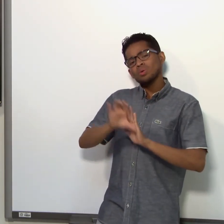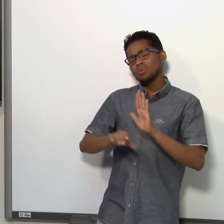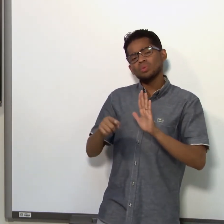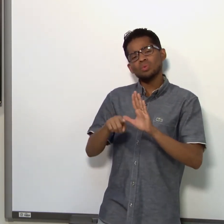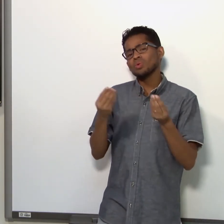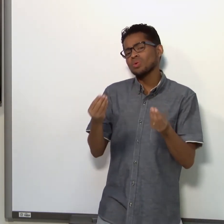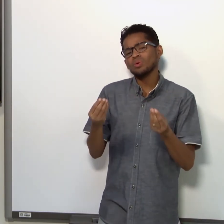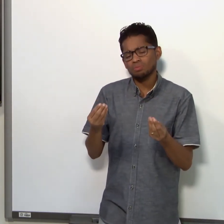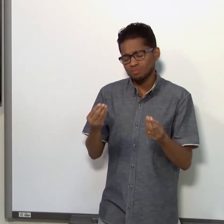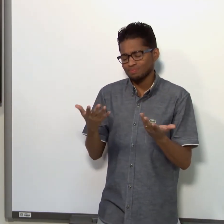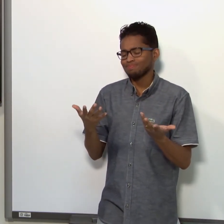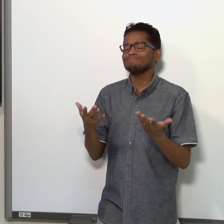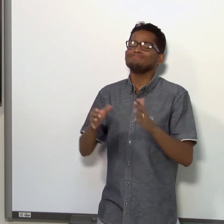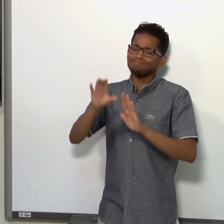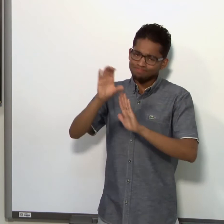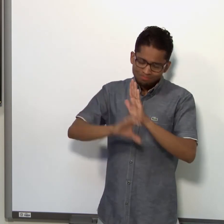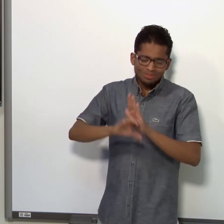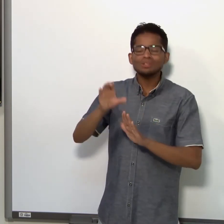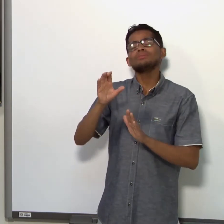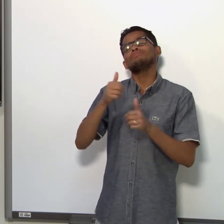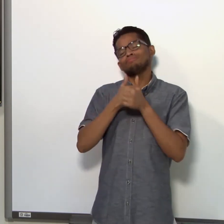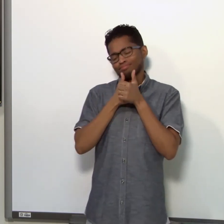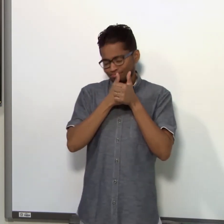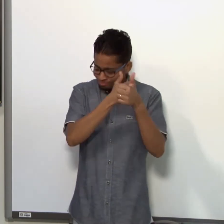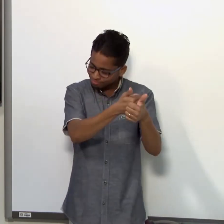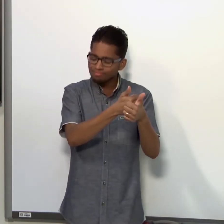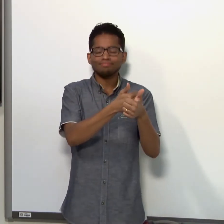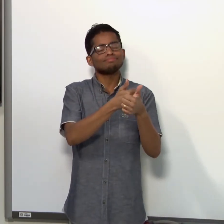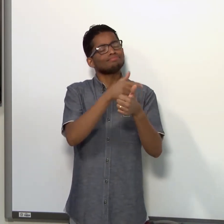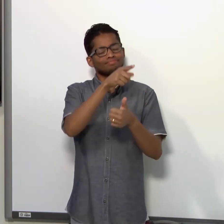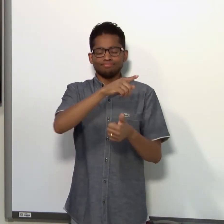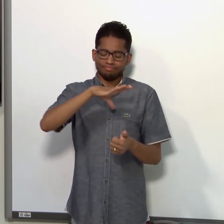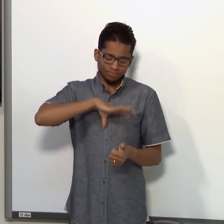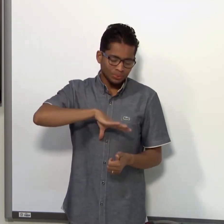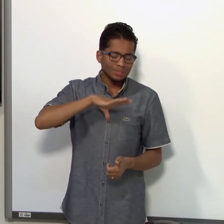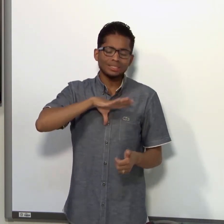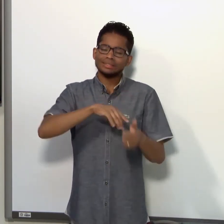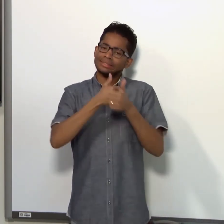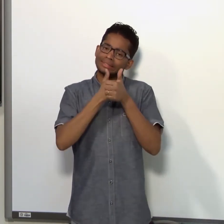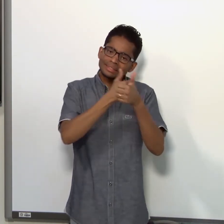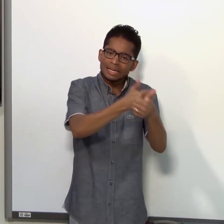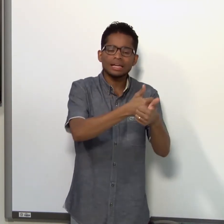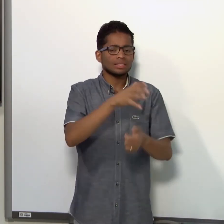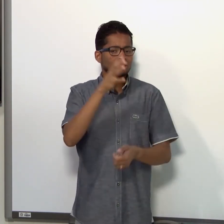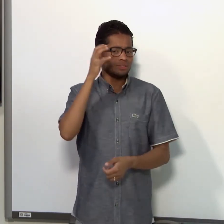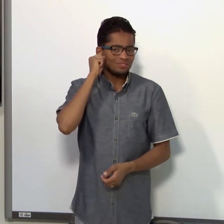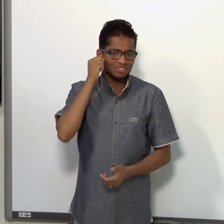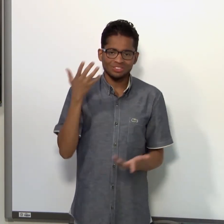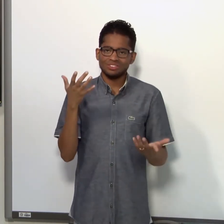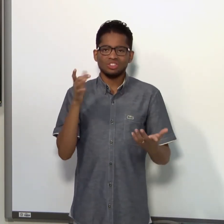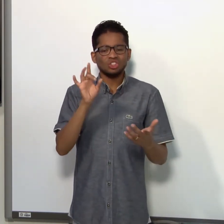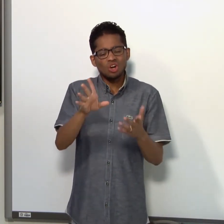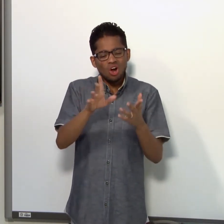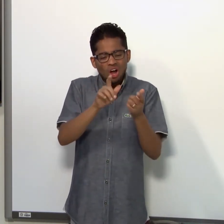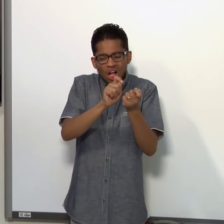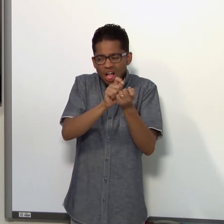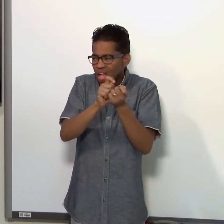E quanto ao currículo? O currículo ainda acompanha a língua portuguesa, a língua dos